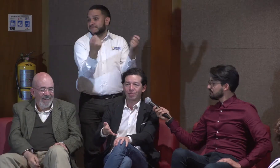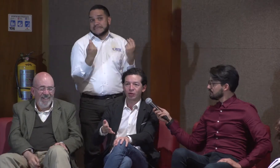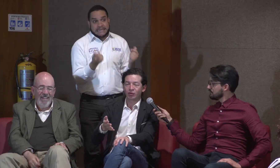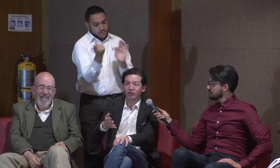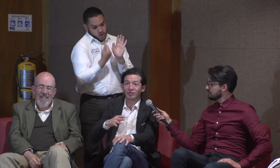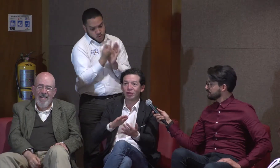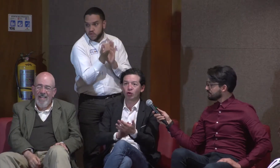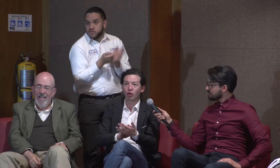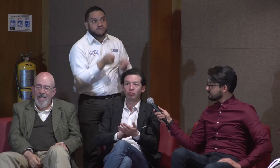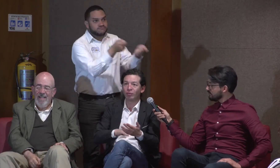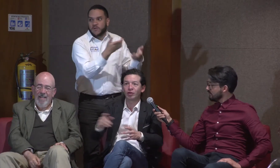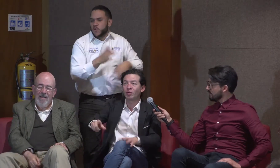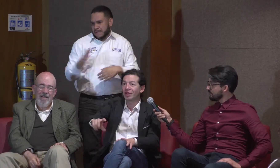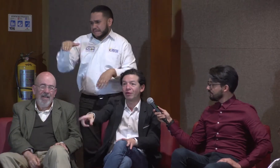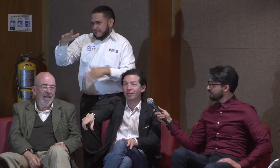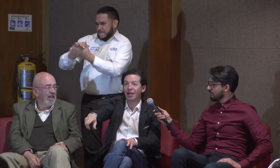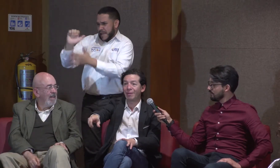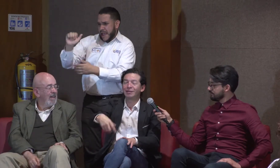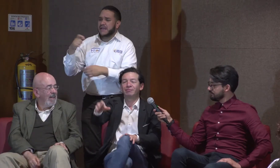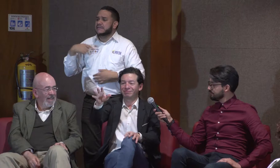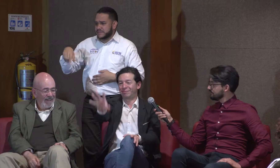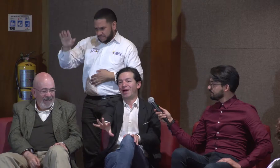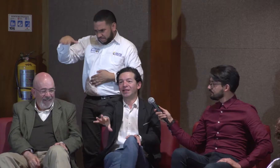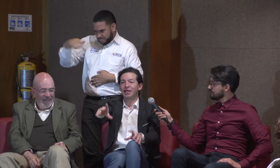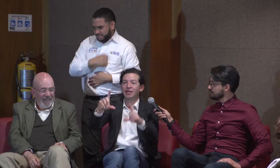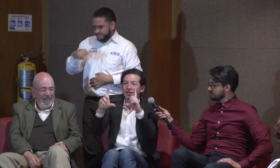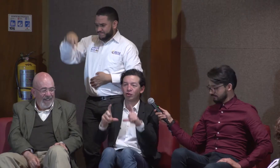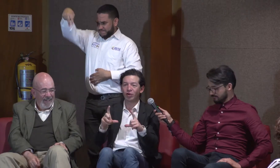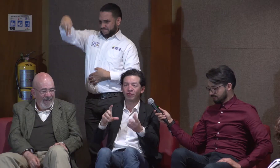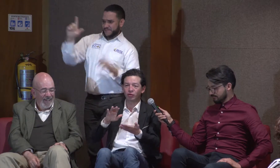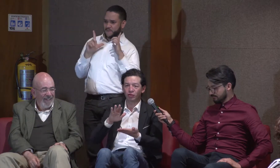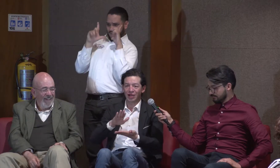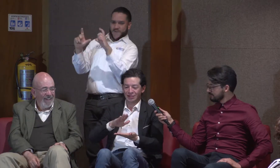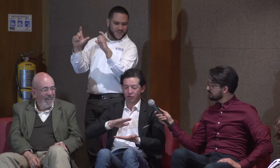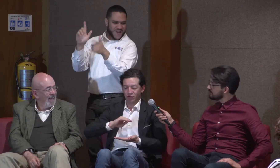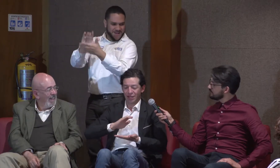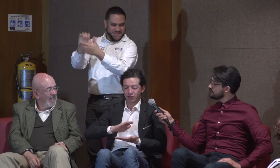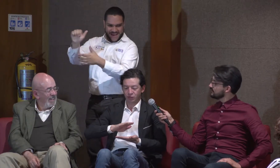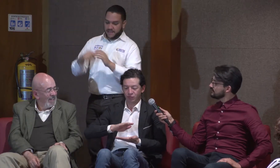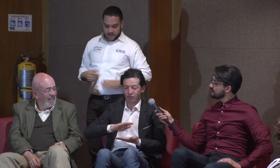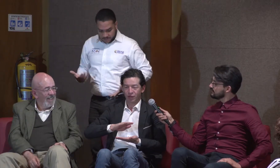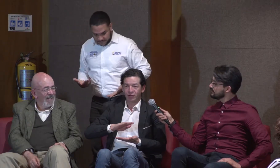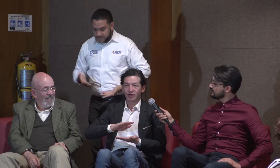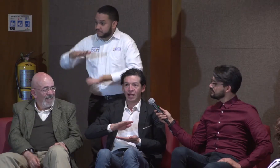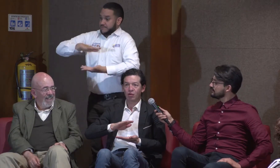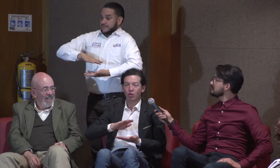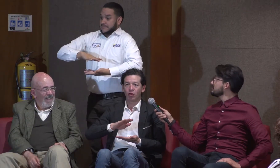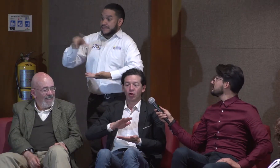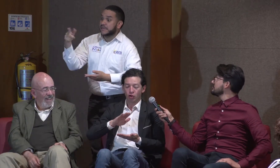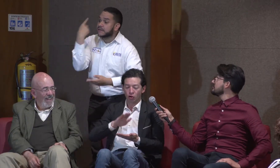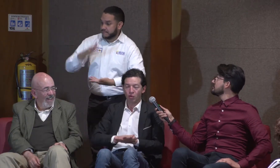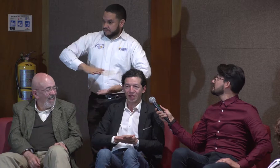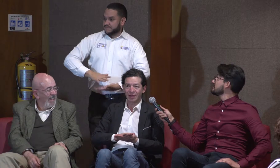muy rápido, entonces me tocó en un momento como decirle a una amiga, ven, párate ahí, te tomo una foto haciendo esto. Entonces era